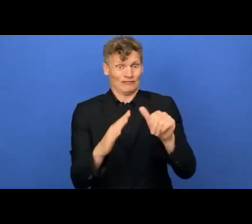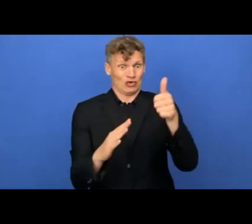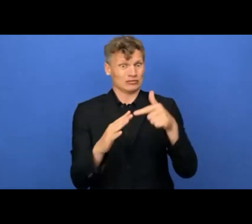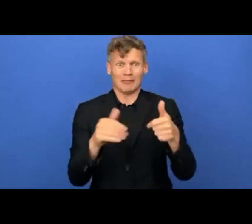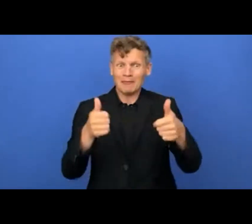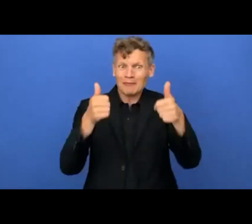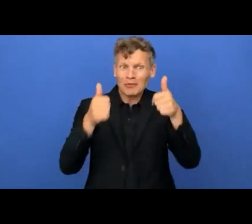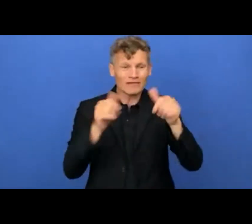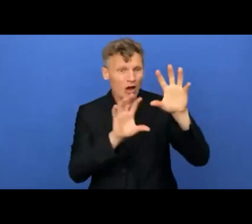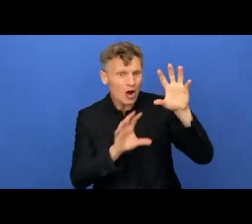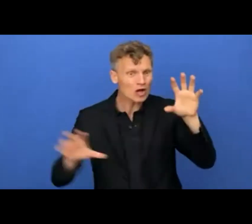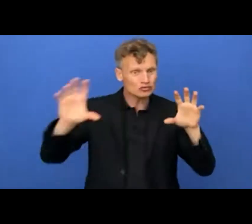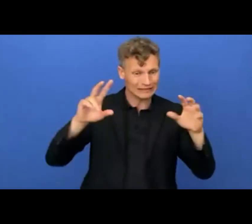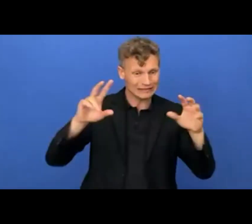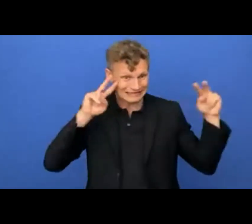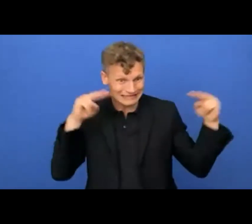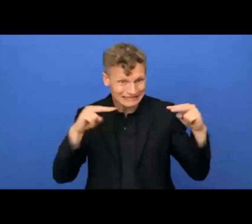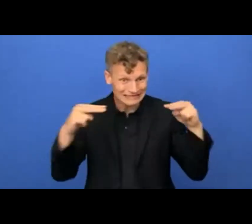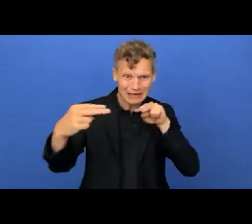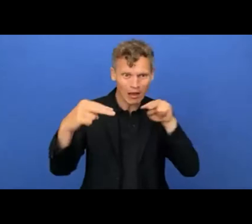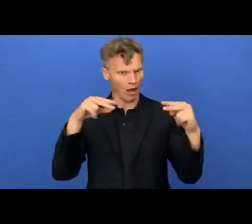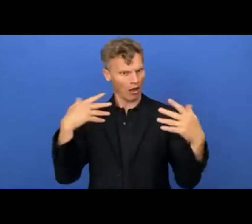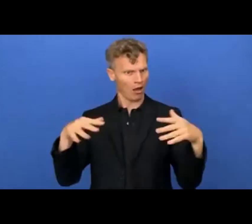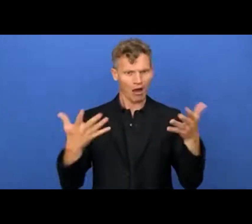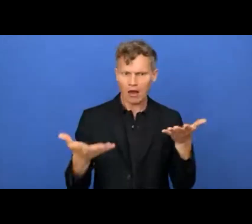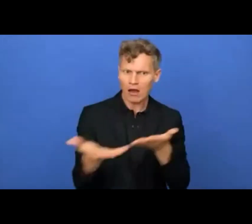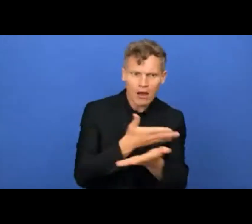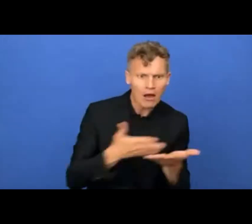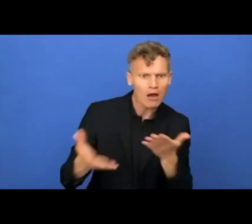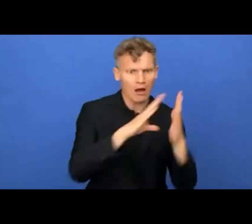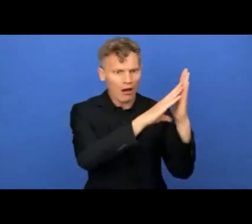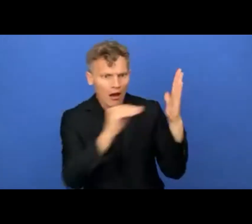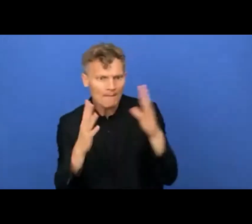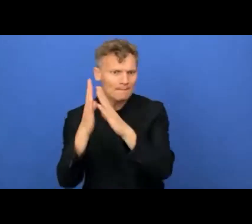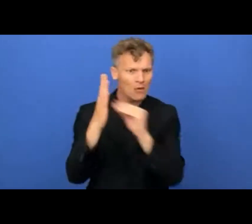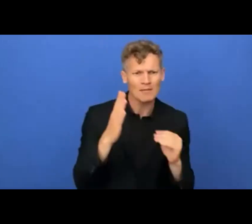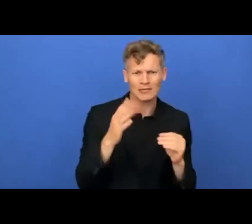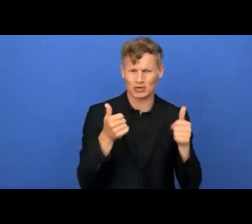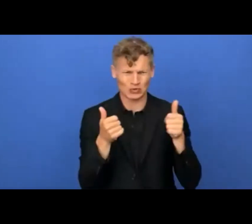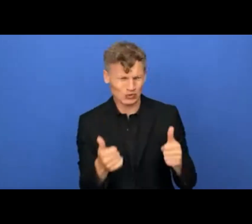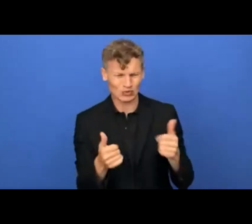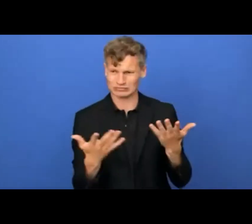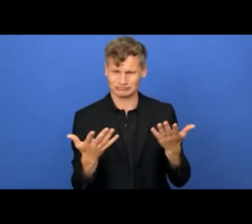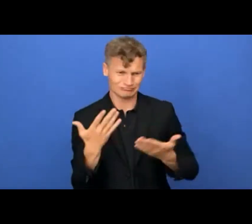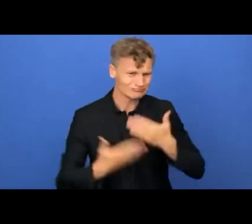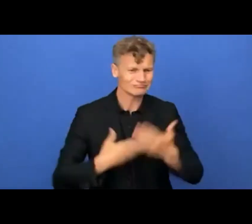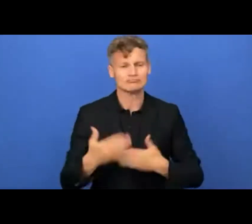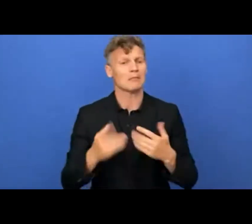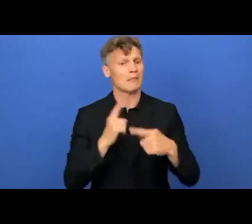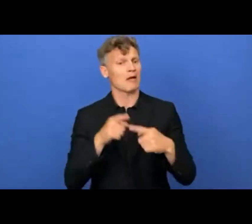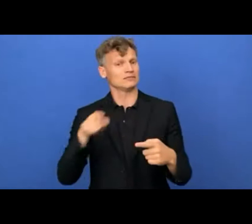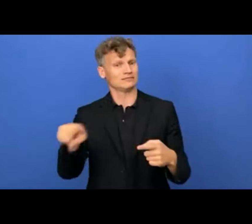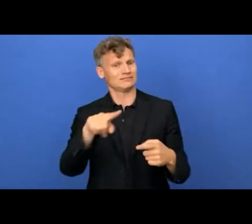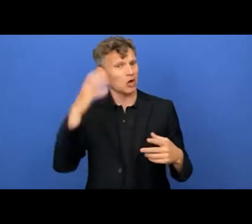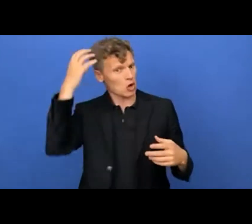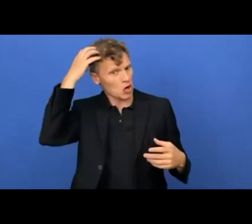pour le partage entre les pays. Ils ont offert des opportunités de partage des meilleures pratiques, des pratiques intéressantes.